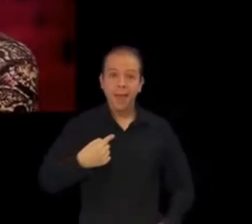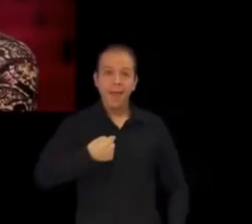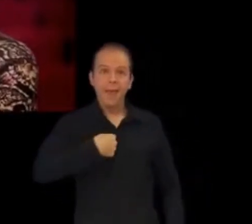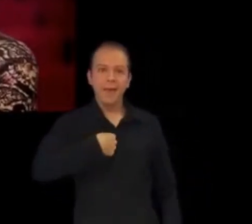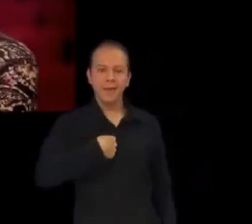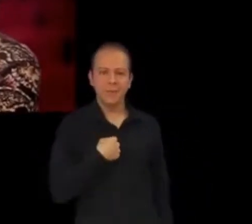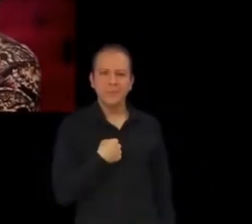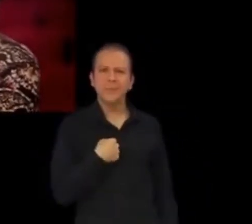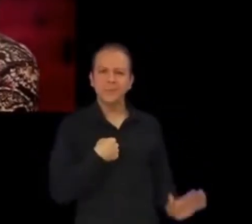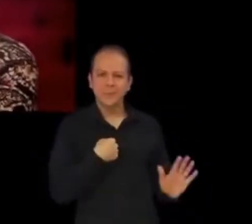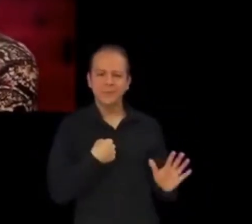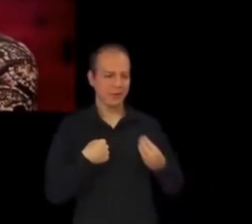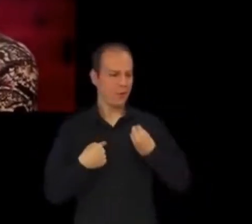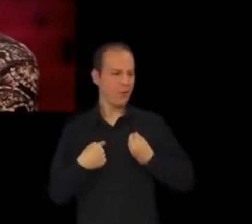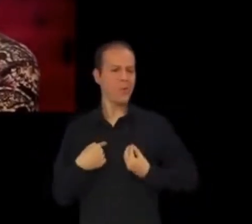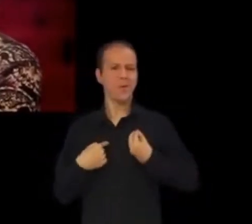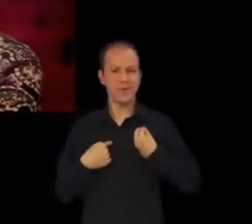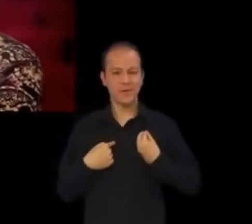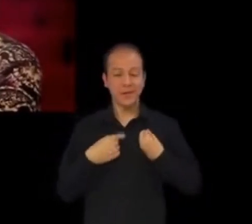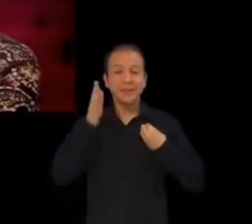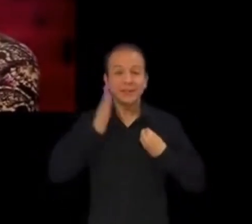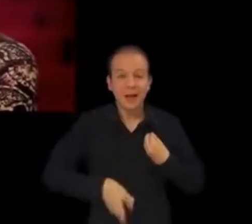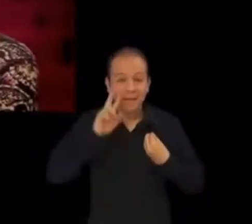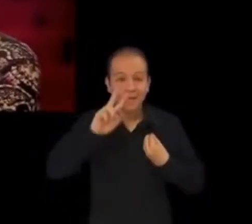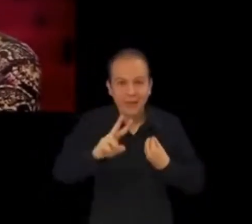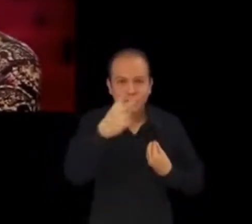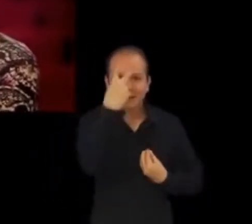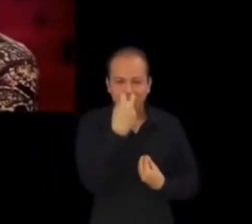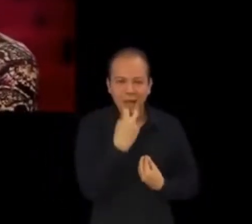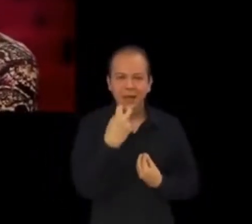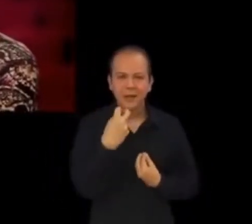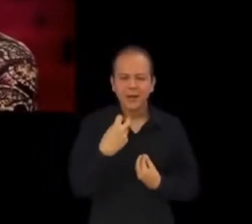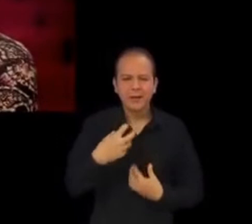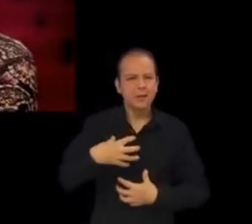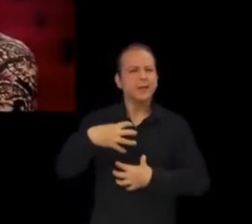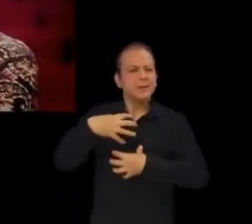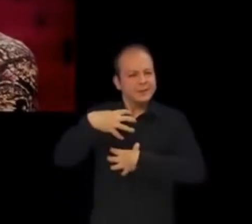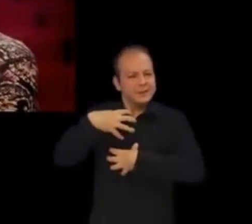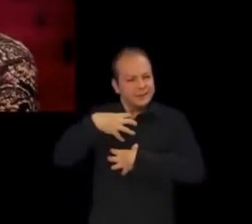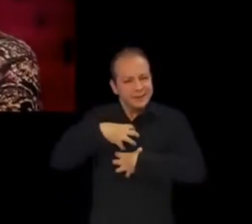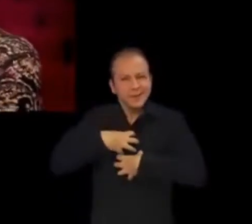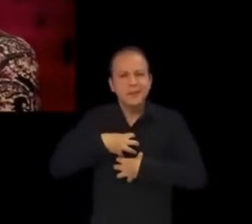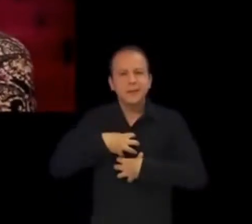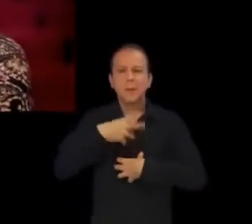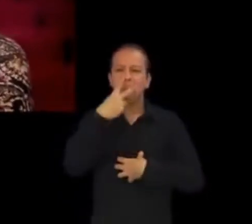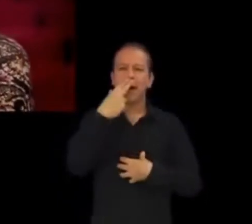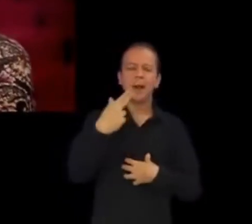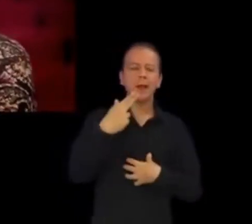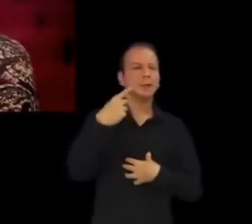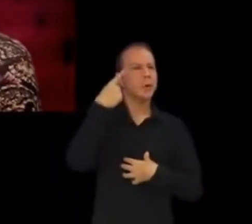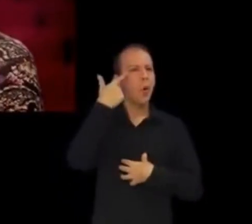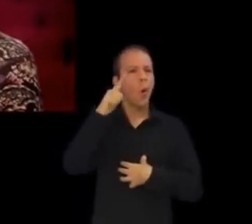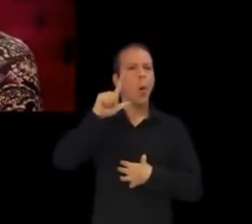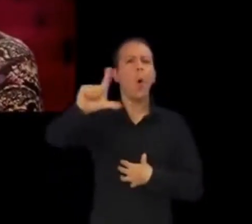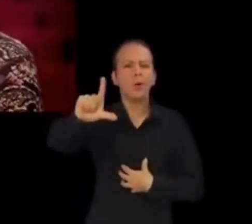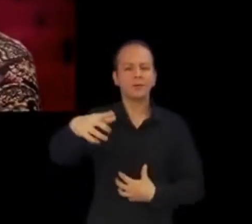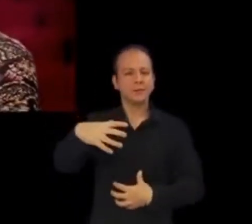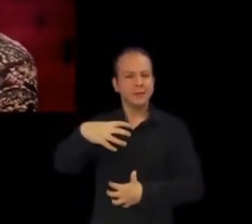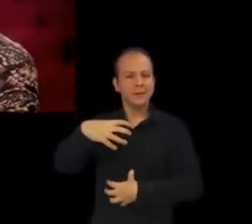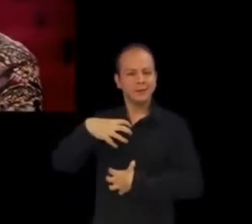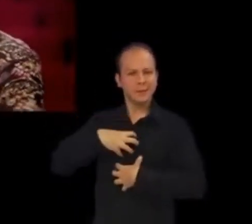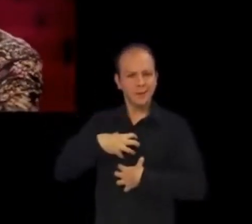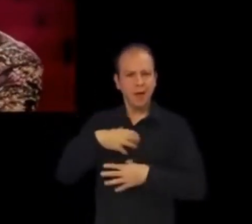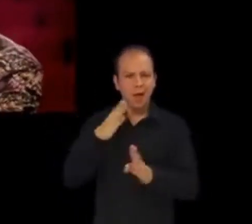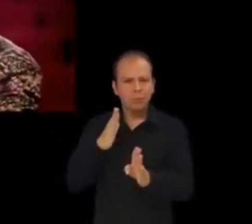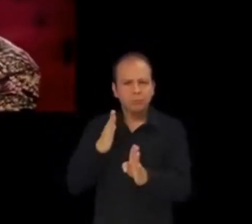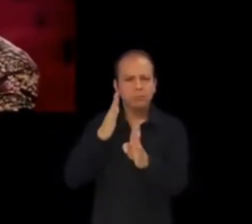Carrey. Eu... Ela tem cabelos ruivos. Pouco que eu convivi, mas os cegos que eu já vi... Eu sinto mesmo que eles têm o seu sentido, sabe?